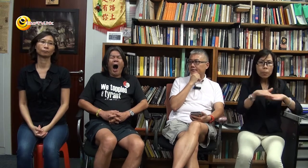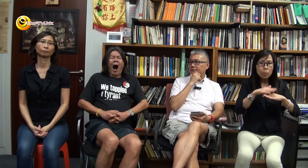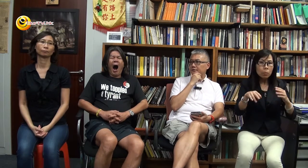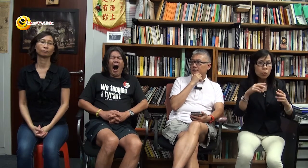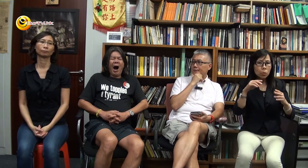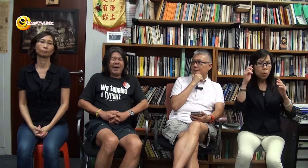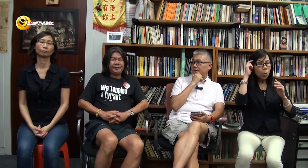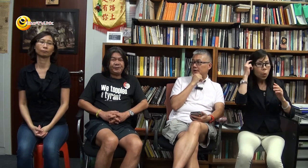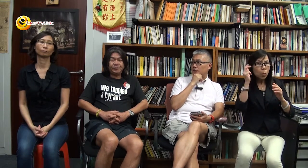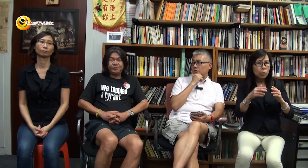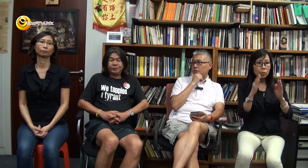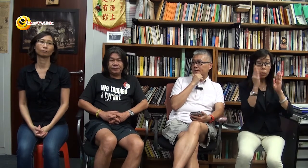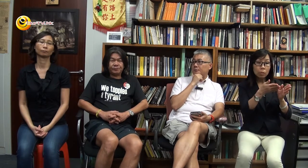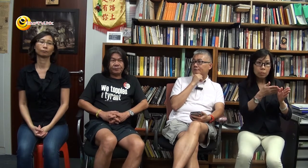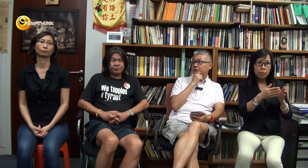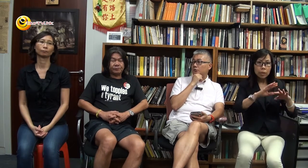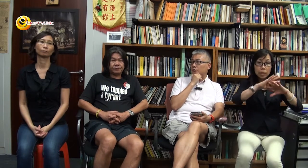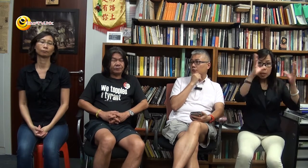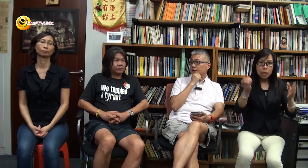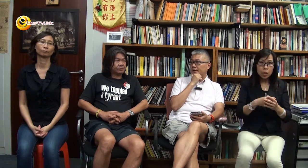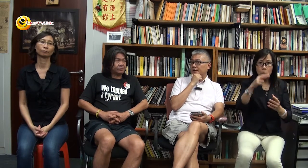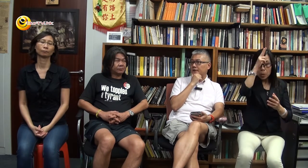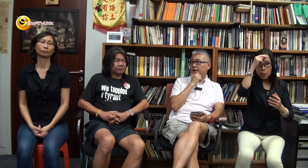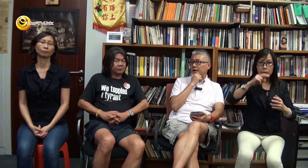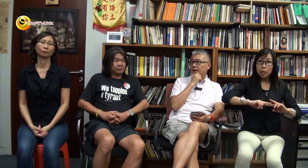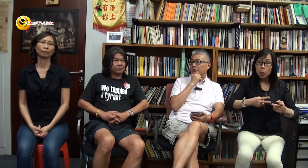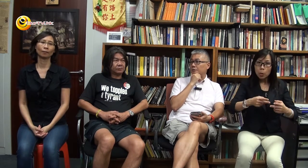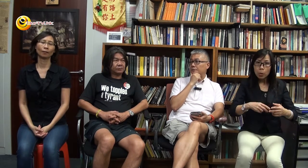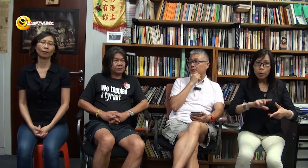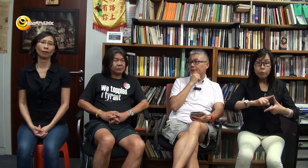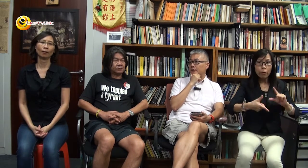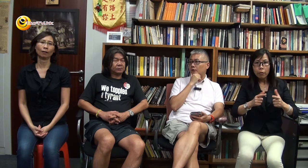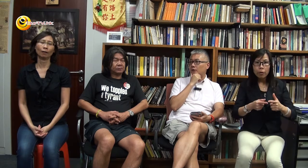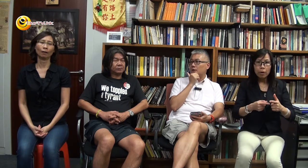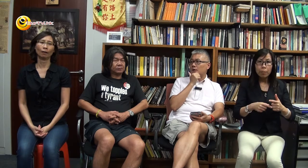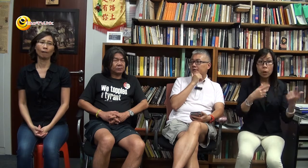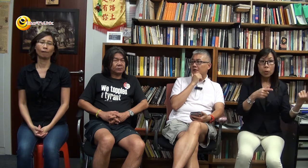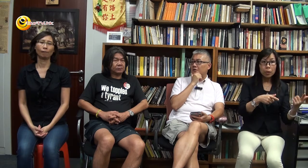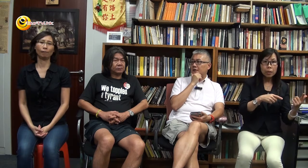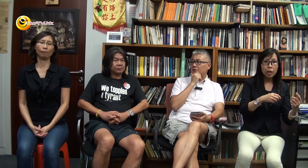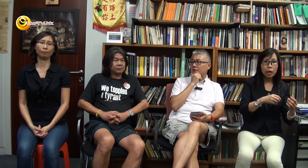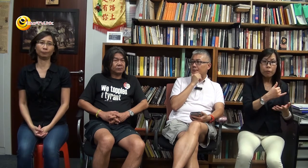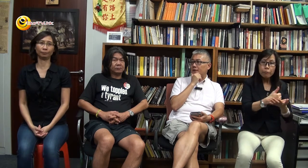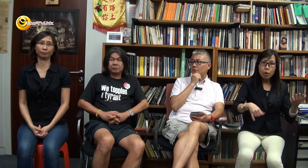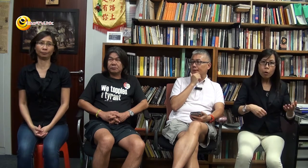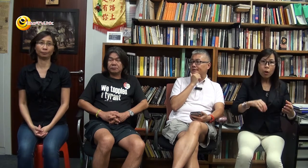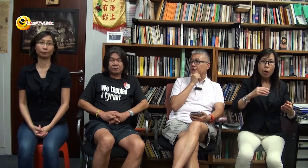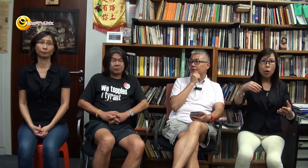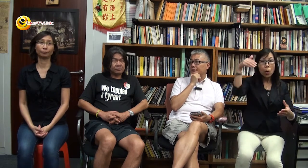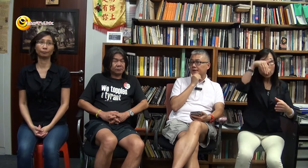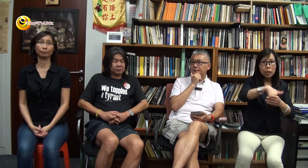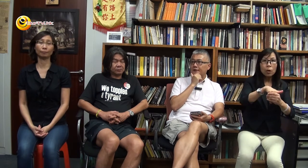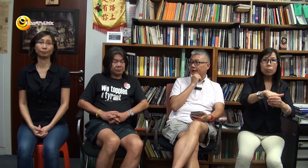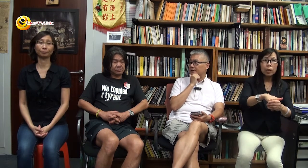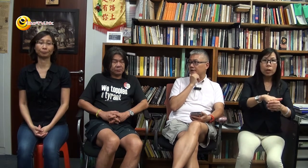方案其實特別是民建聯或者部分工聯會，他們即棄權不投票，結果整個政改大比數被